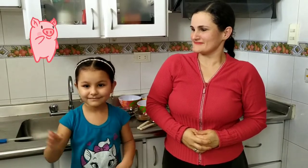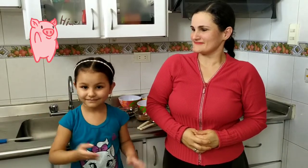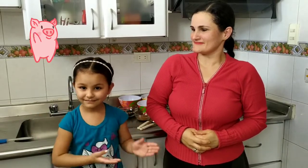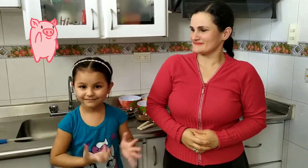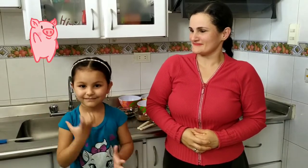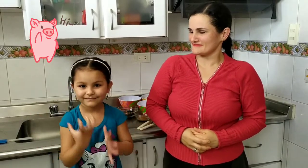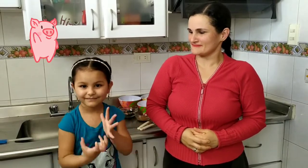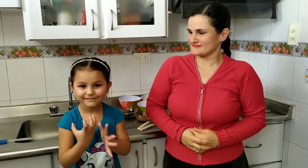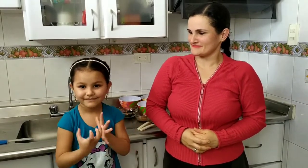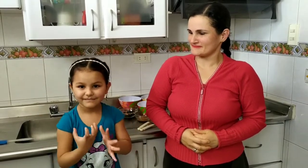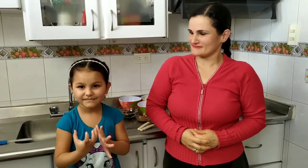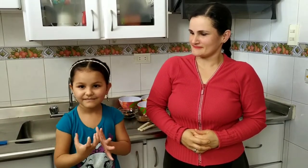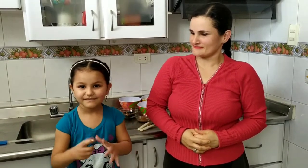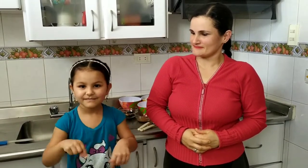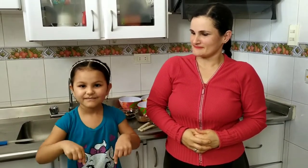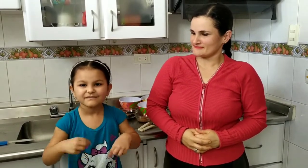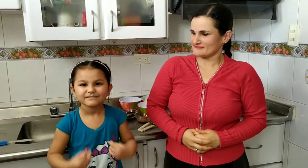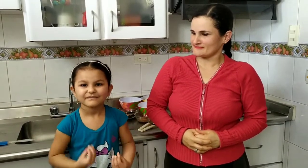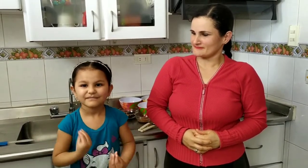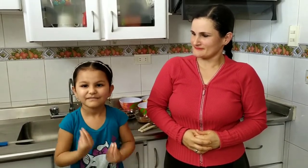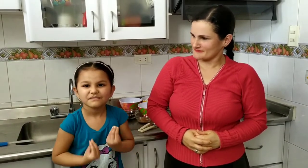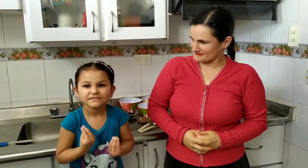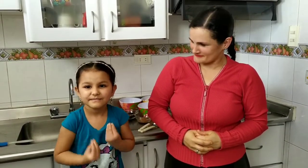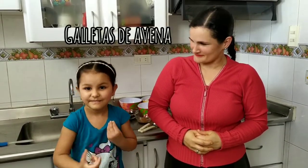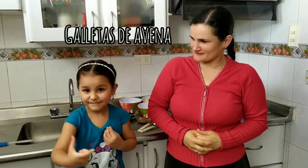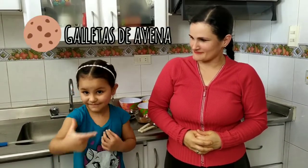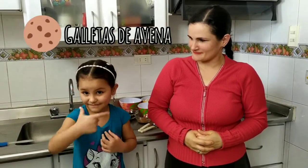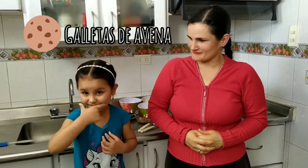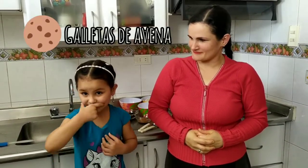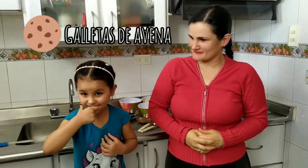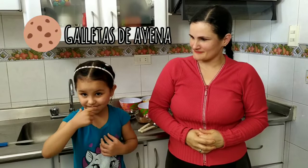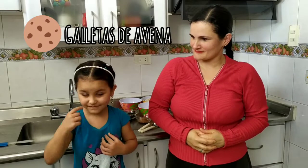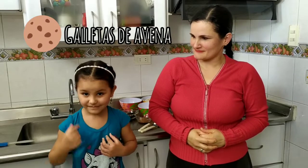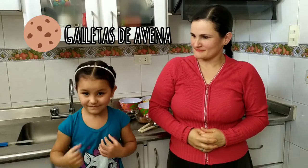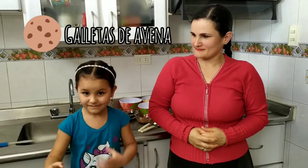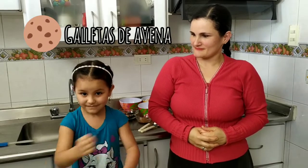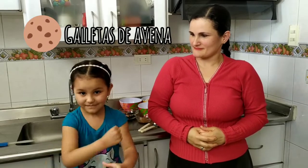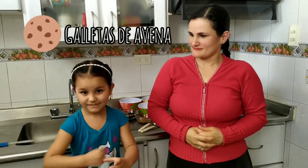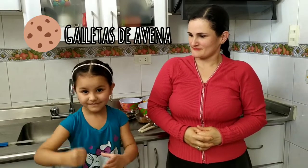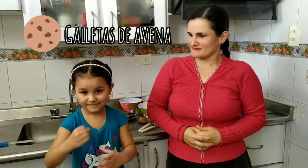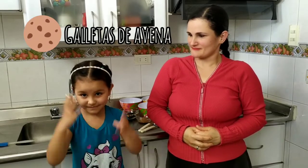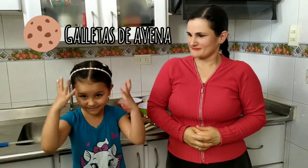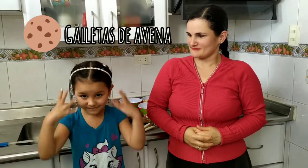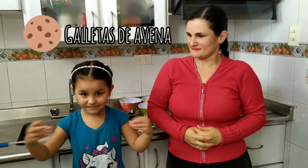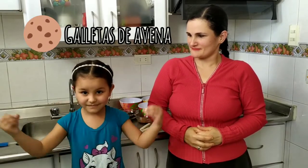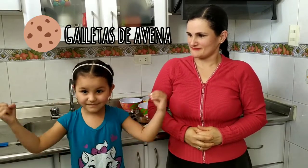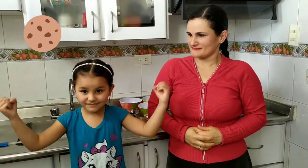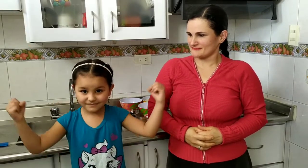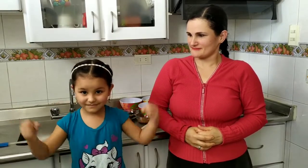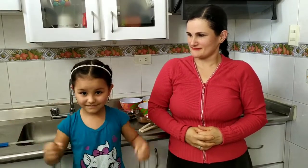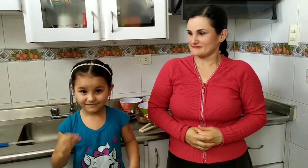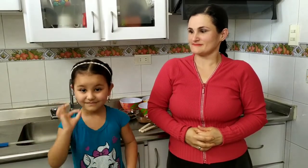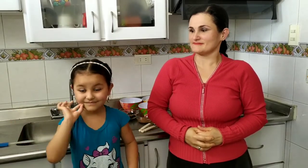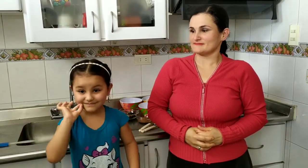Hola, bienvenidos a Cocinando en TV. Hoy que vamos es cerca galletitas de